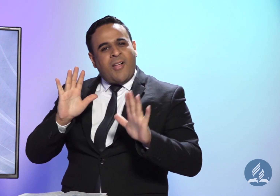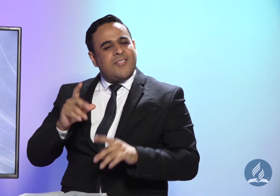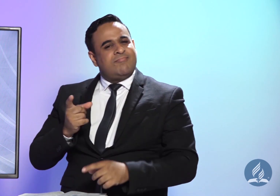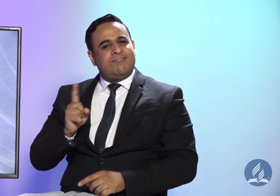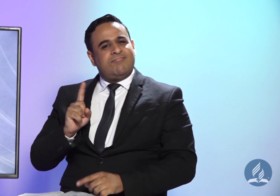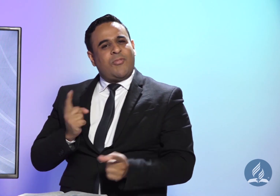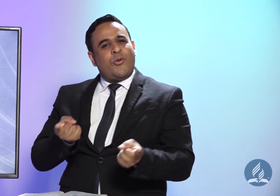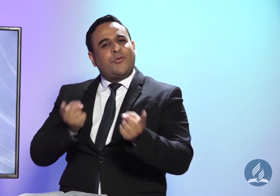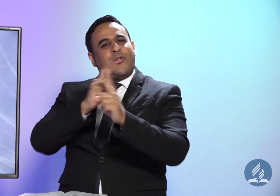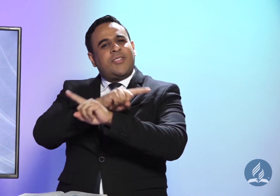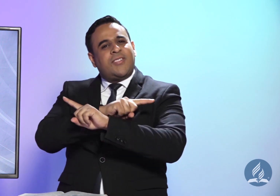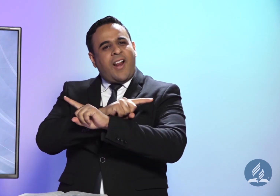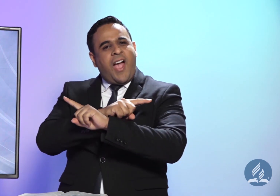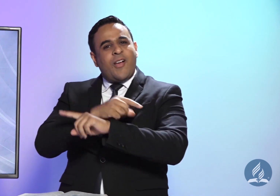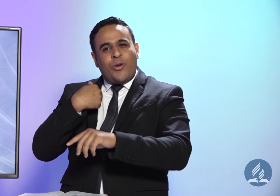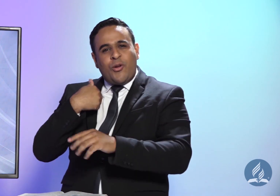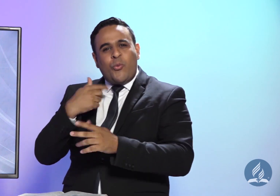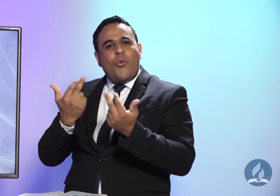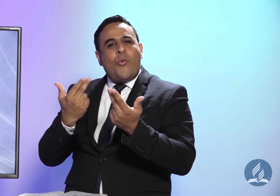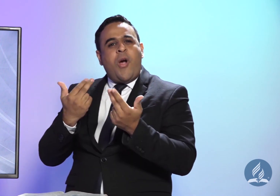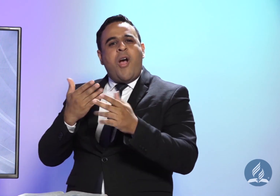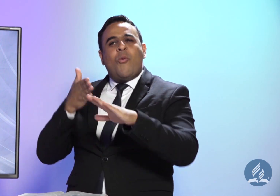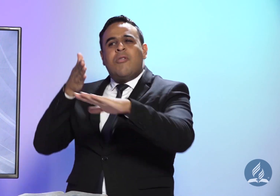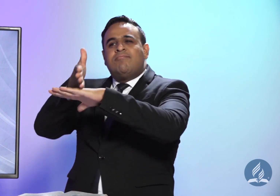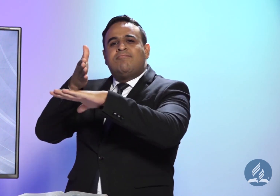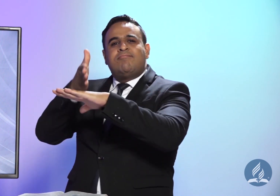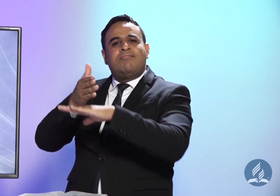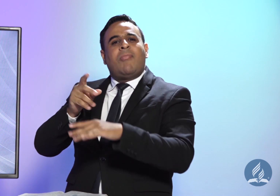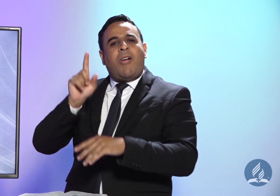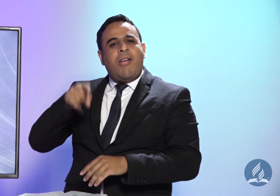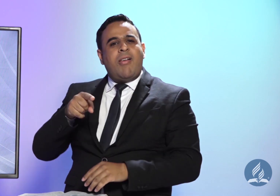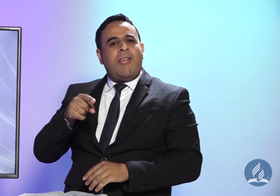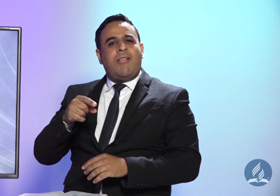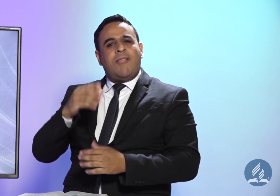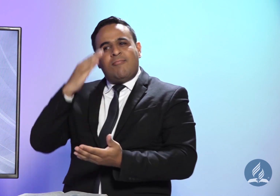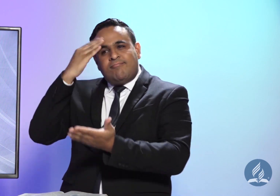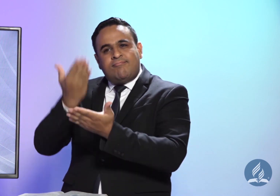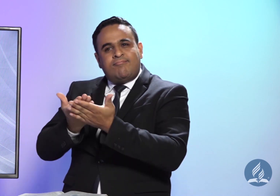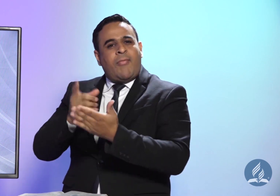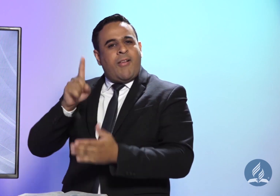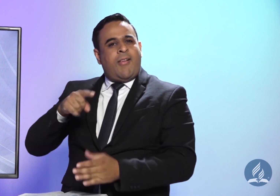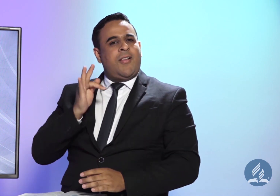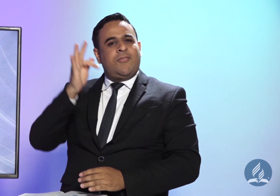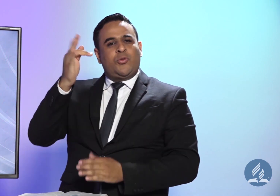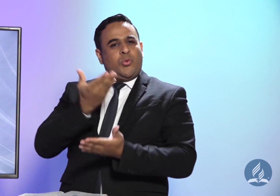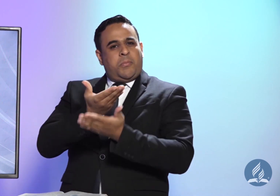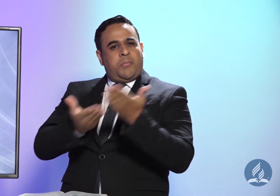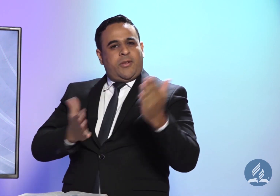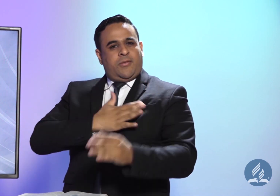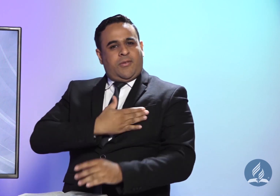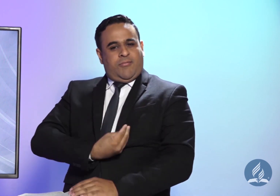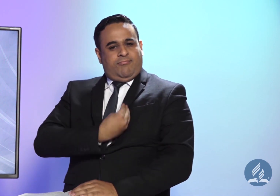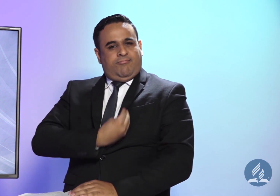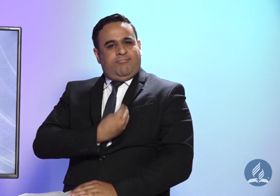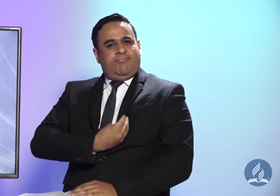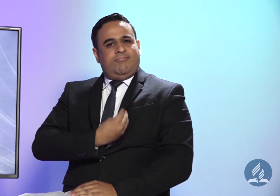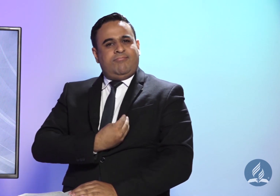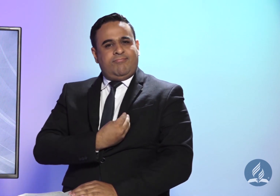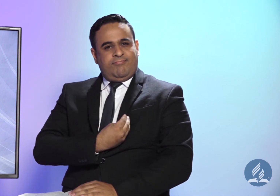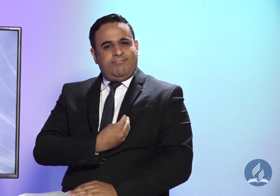Deus ele me ajudou a entender e a procurar a liberdade, a procurar a verdade. E